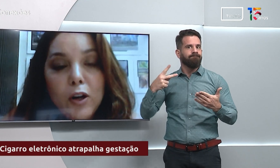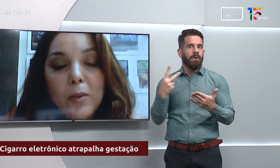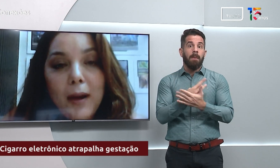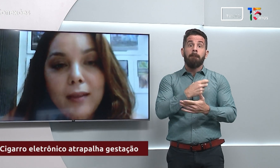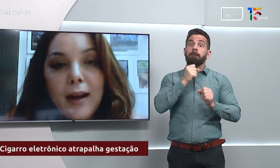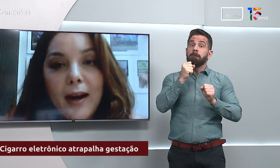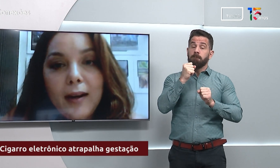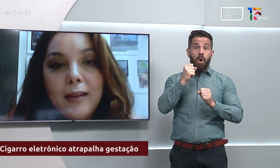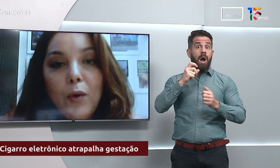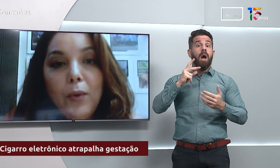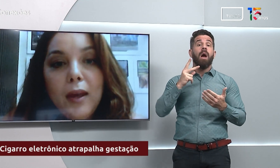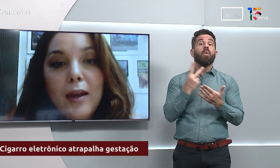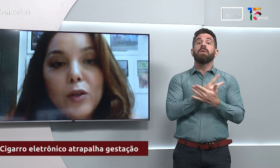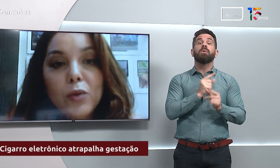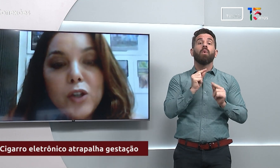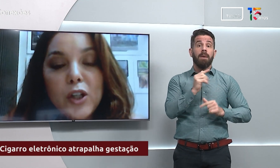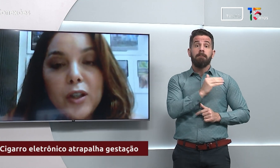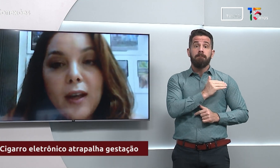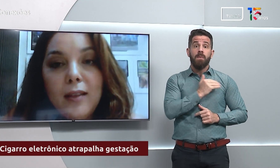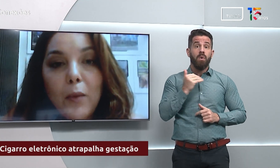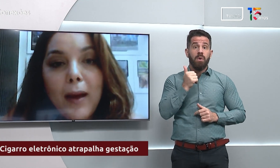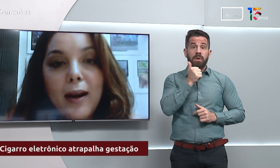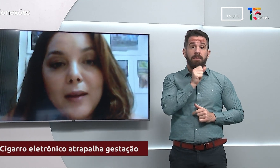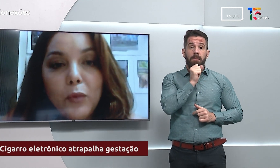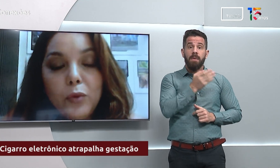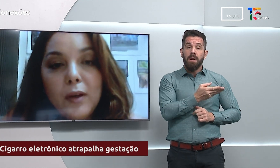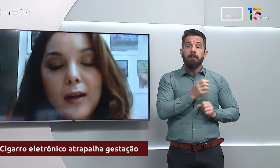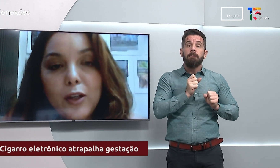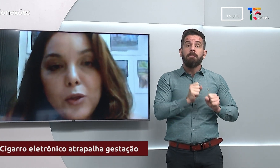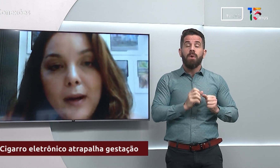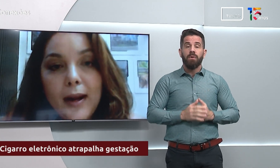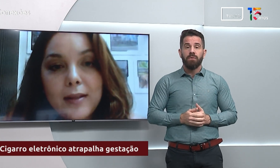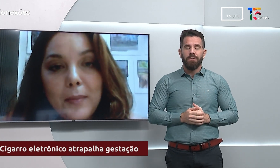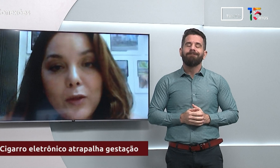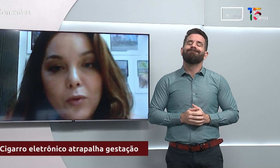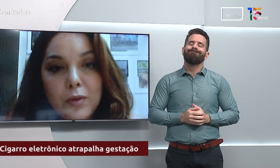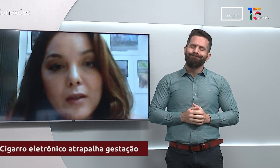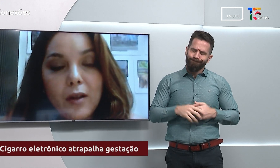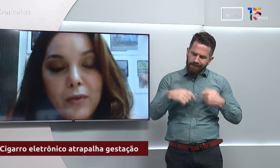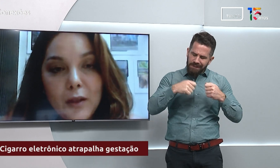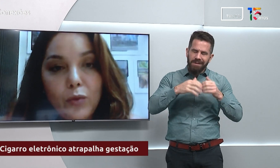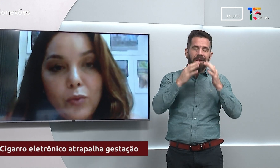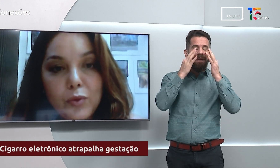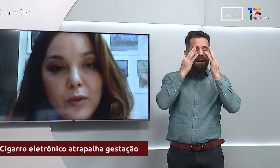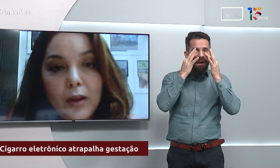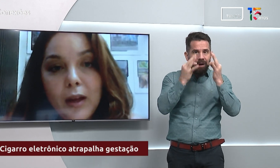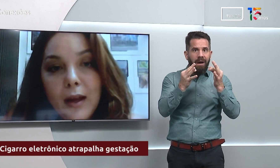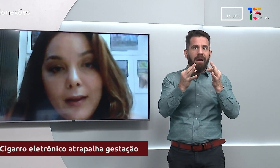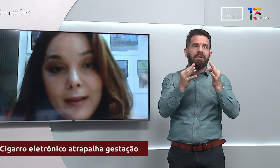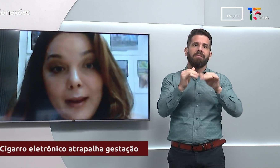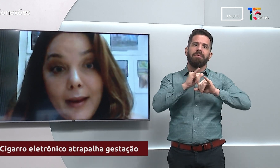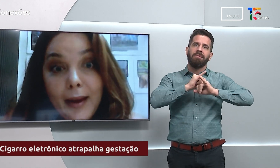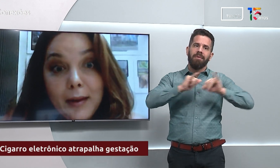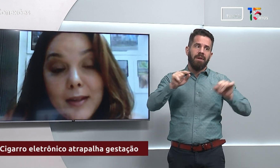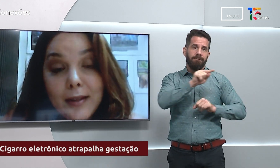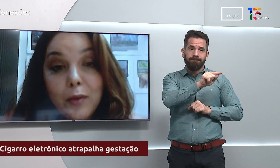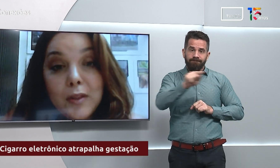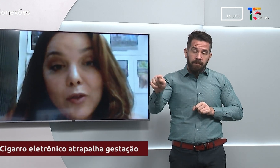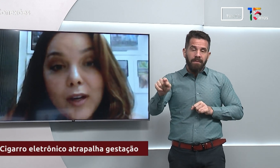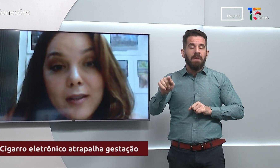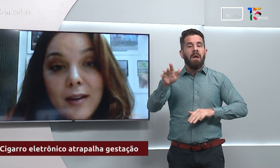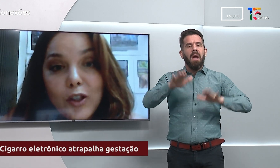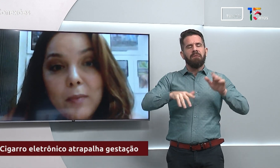Pensando nisso, a gente tem que pensar que a gestante ela é imunossuprimida. Quando eu tenho uma paciente que usa esse tipo de cigarro eletrônico, que